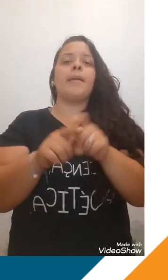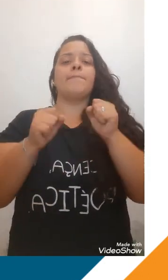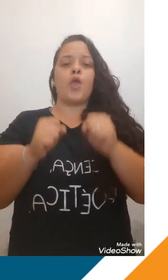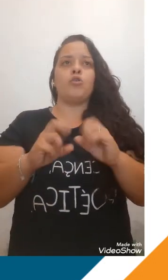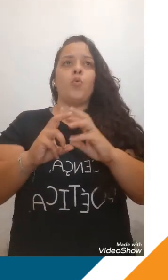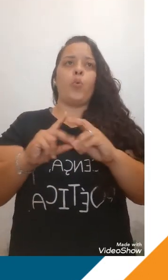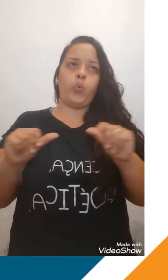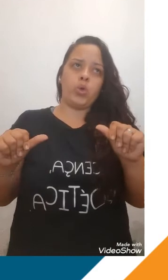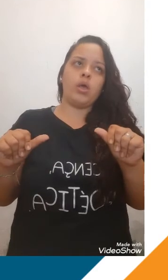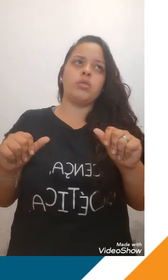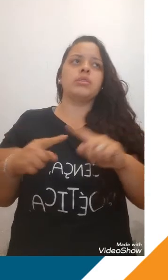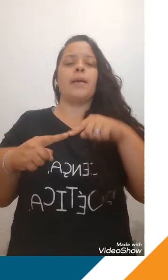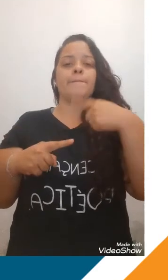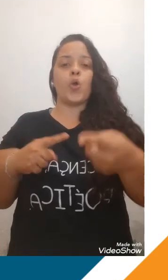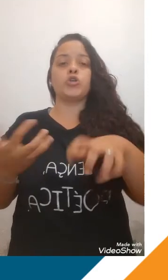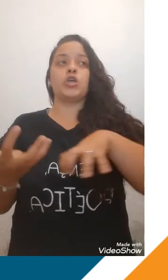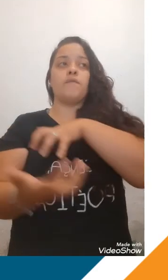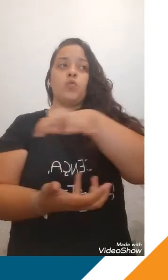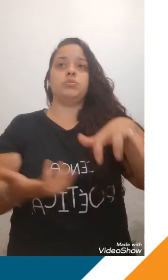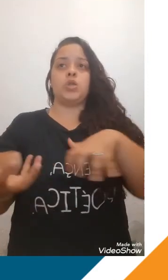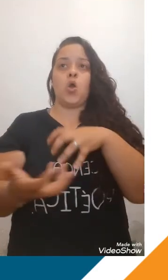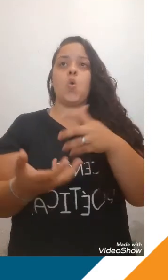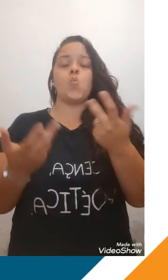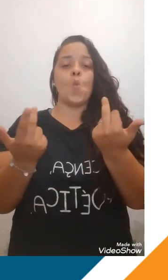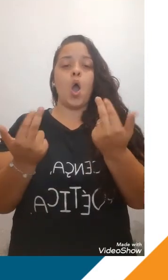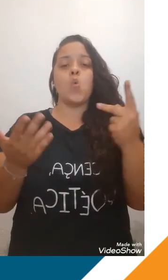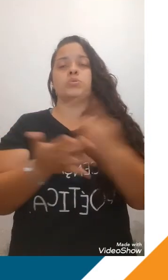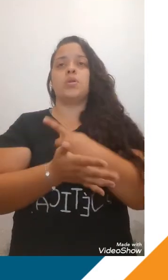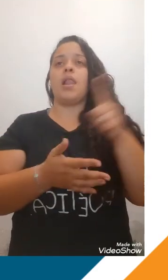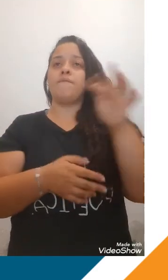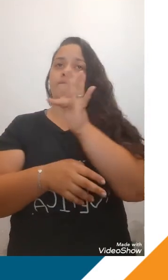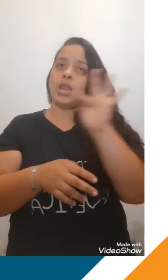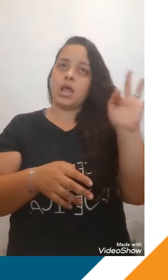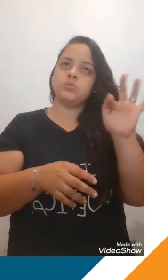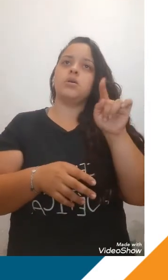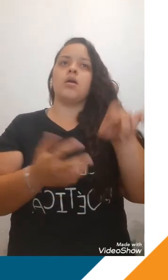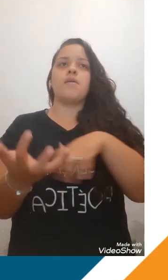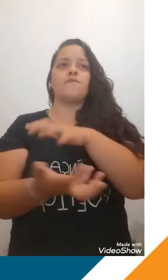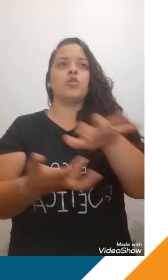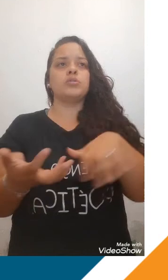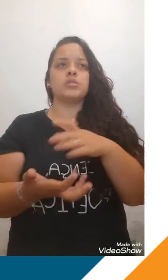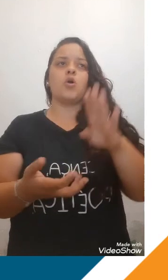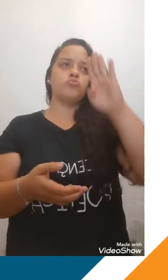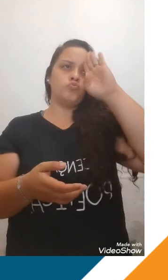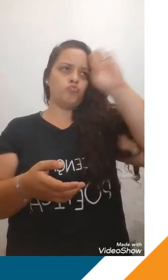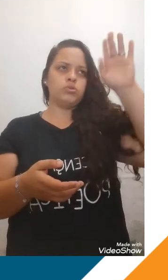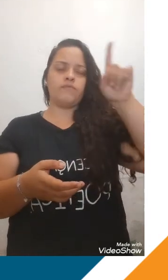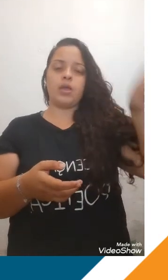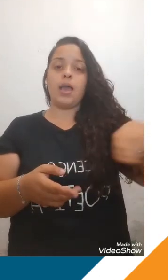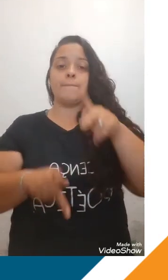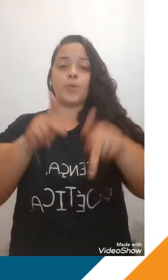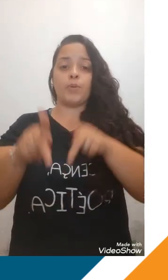talvez, depois de uma revolução, como aconteceu na França, sendo essa revolução obra exclusiva da população livre. É